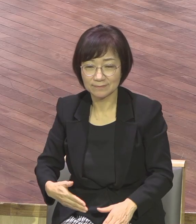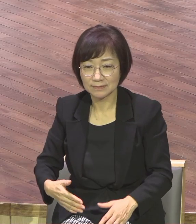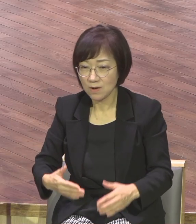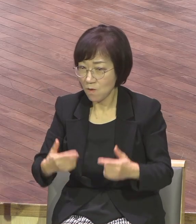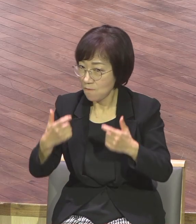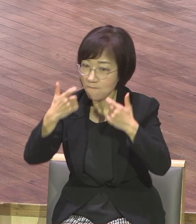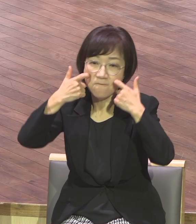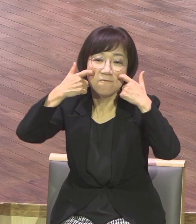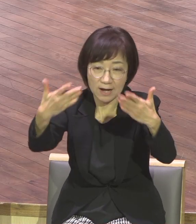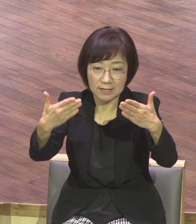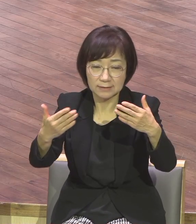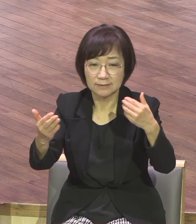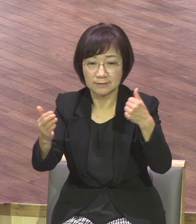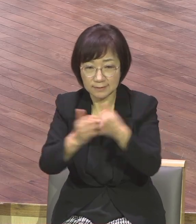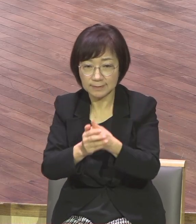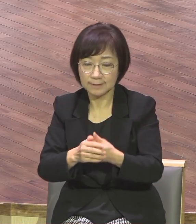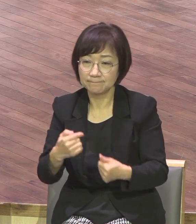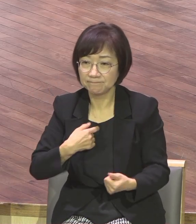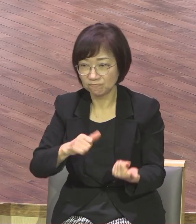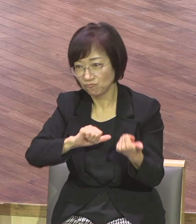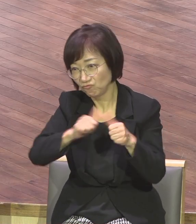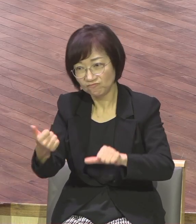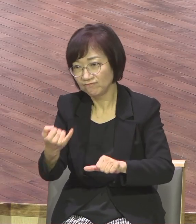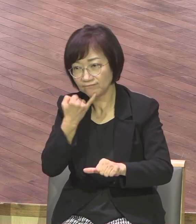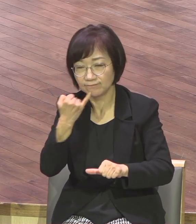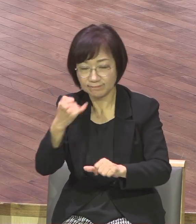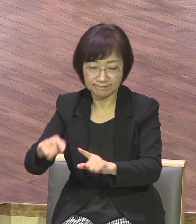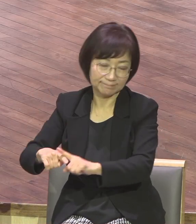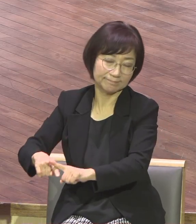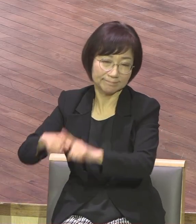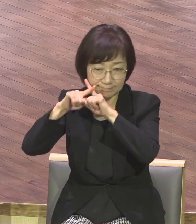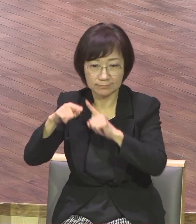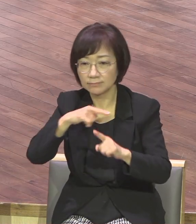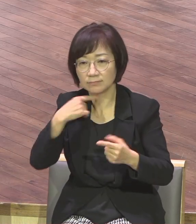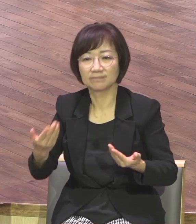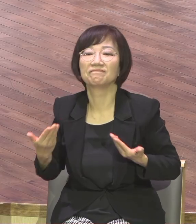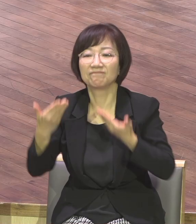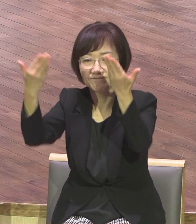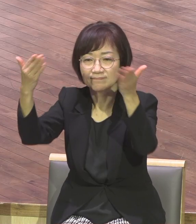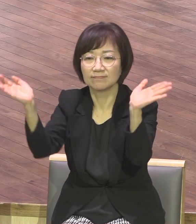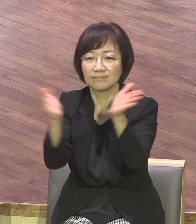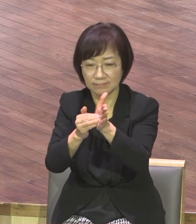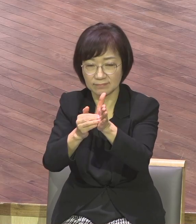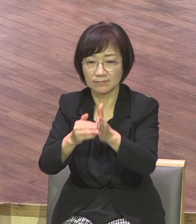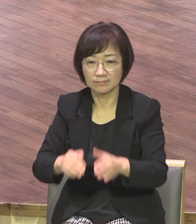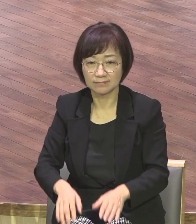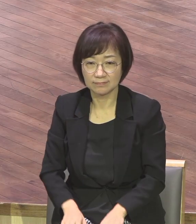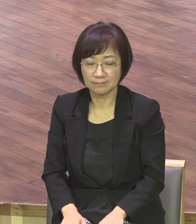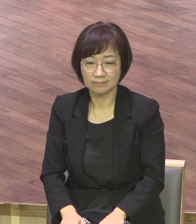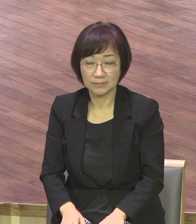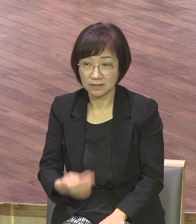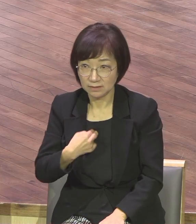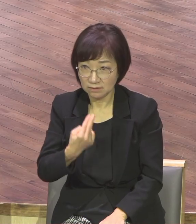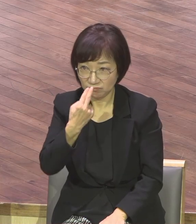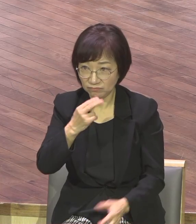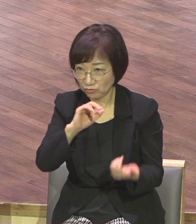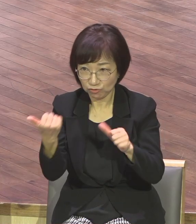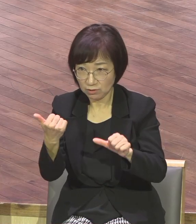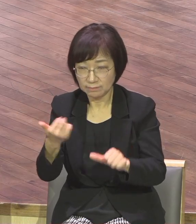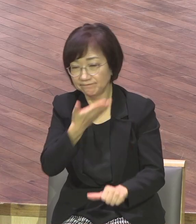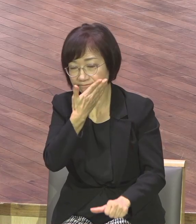것과도 비교할 수 없는 그러한 절대 진리를 가졌기 때문에 자신의 생명 바치기를 아까워하지